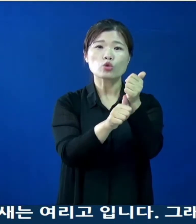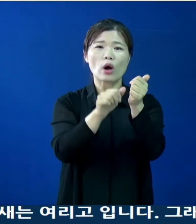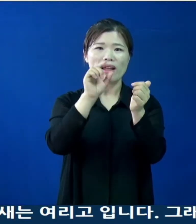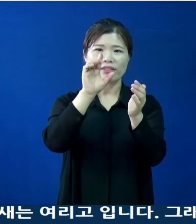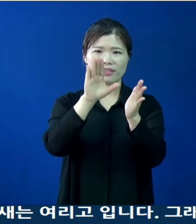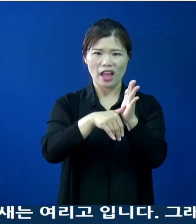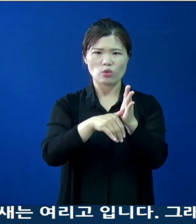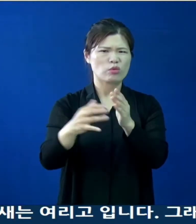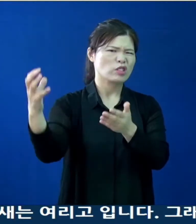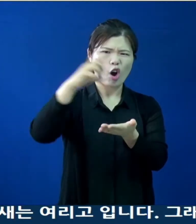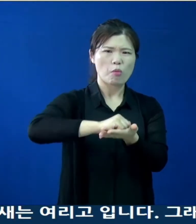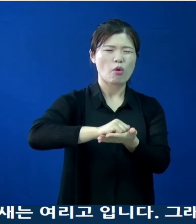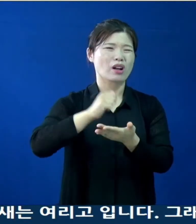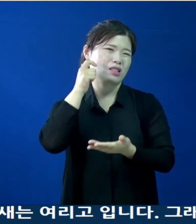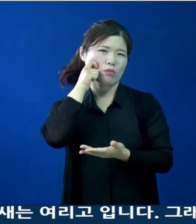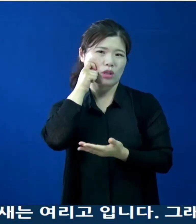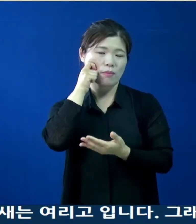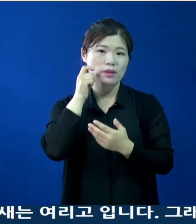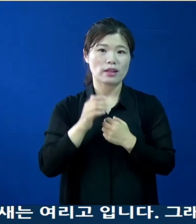못합니다.